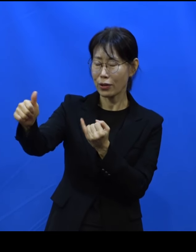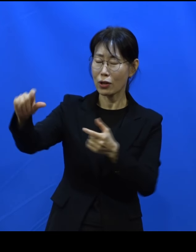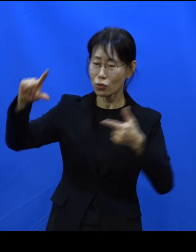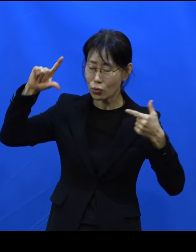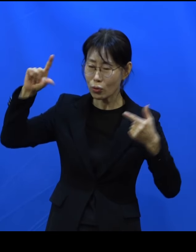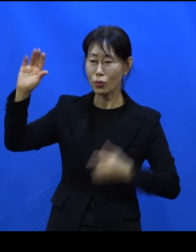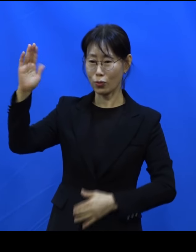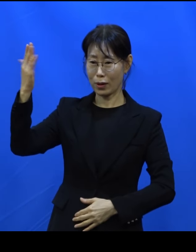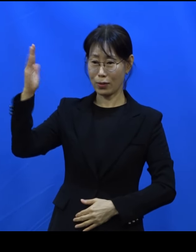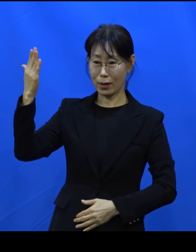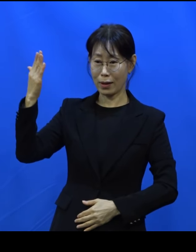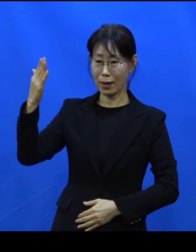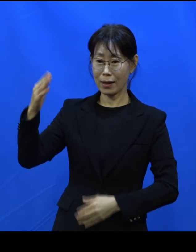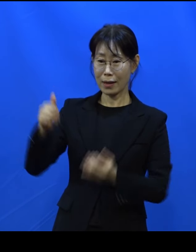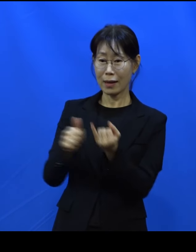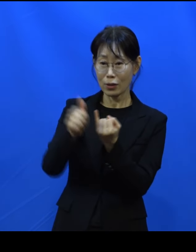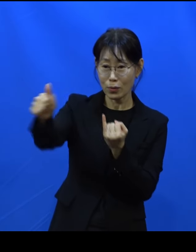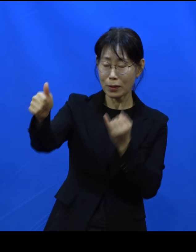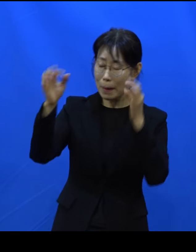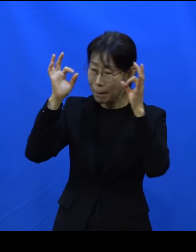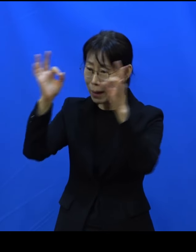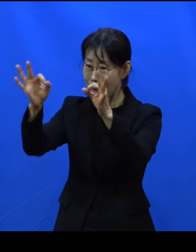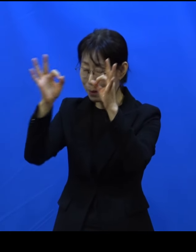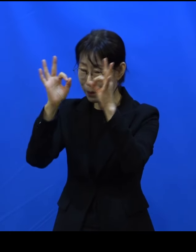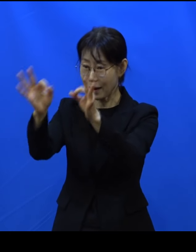뭐냐면 바라봄인 거예요.